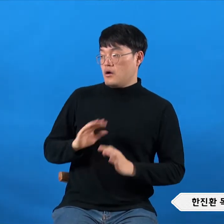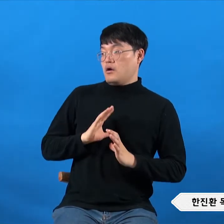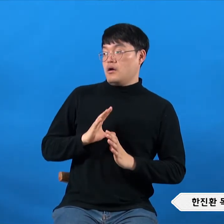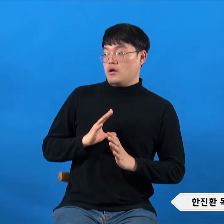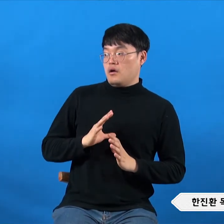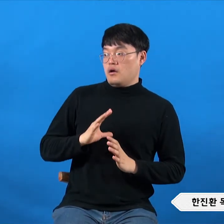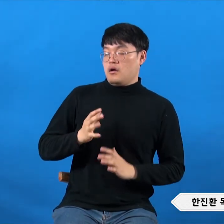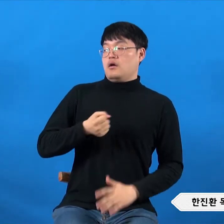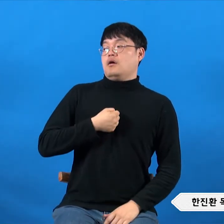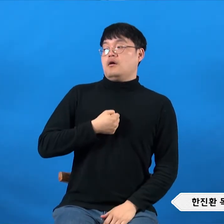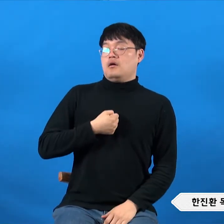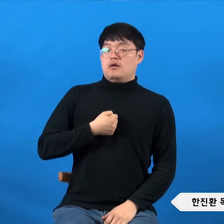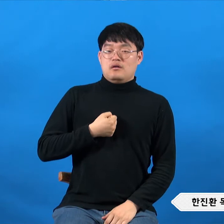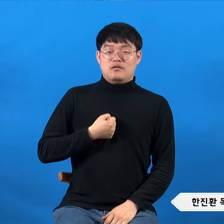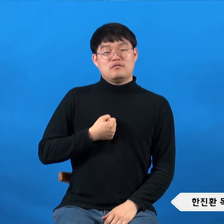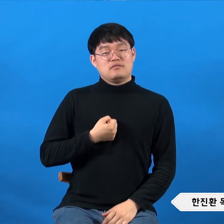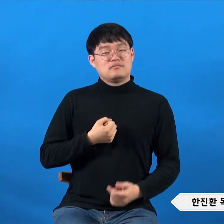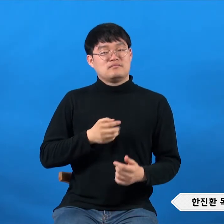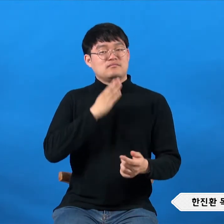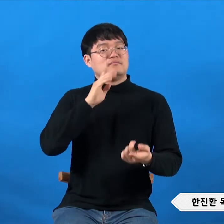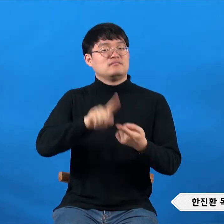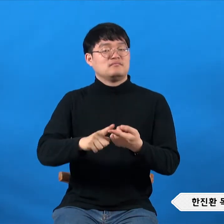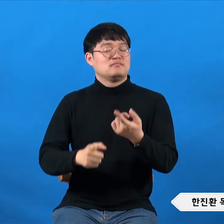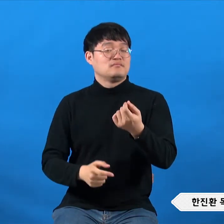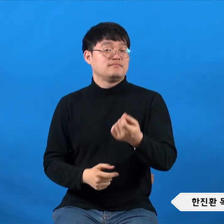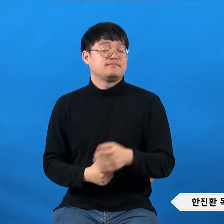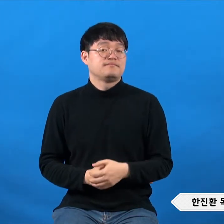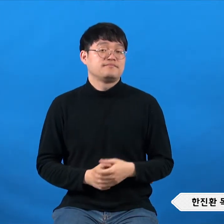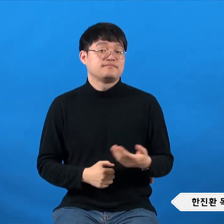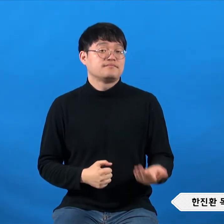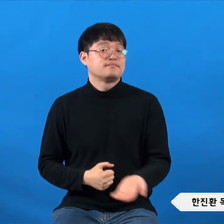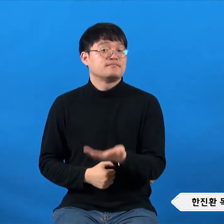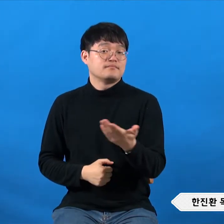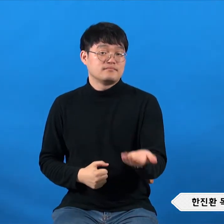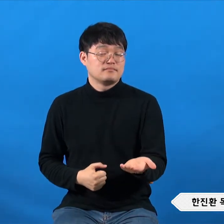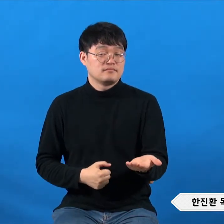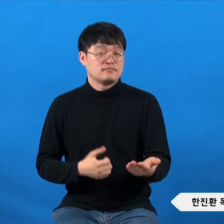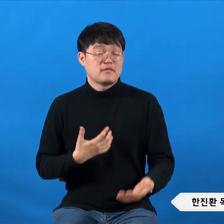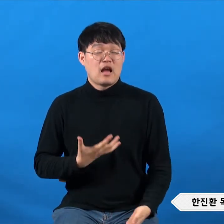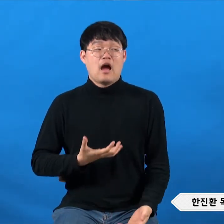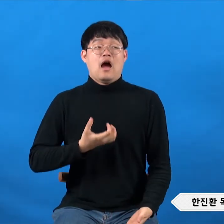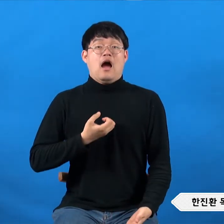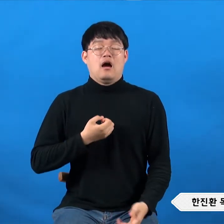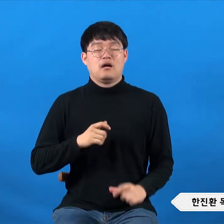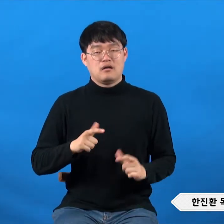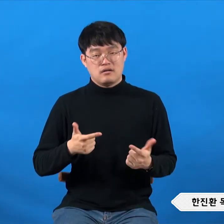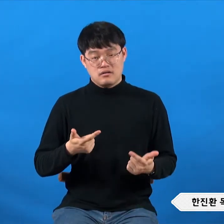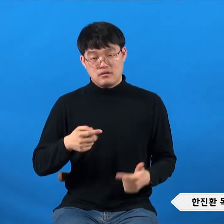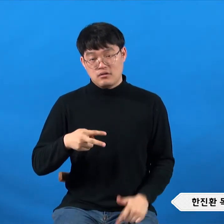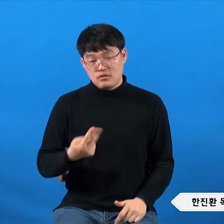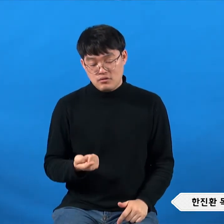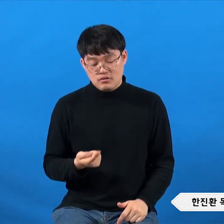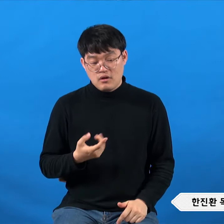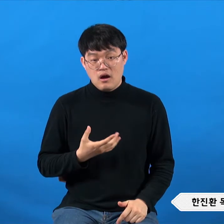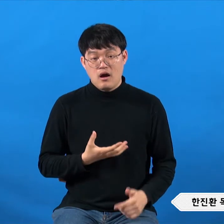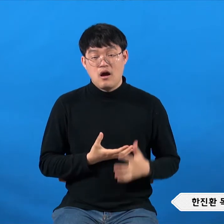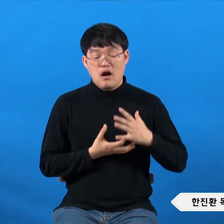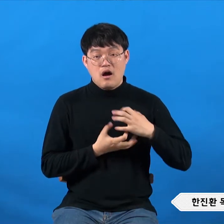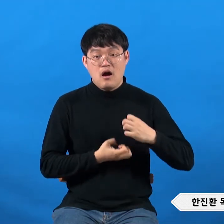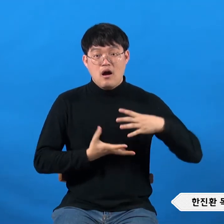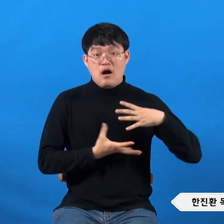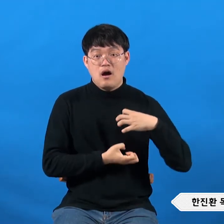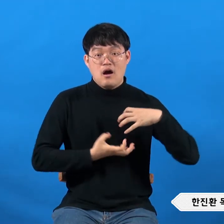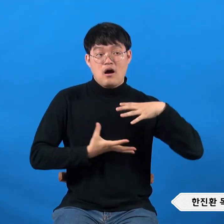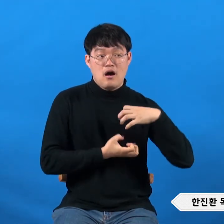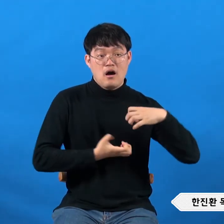뚝 떨어졌는데 심장마비에 안 걸릴 자신이 있으십니까? 저는 뭐 심장마비까지는 아니겠지만 그래도